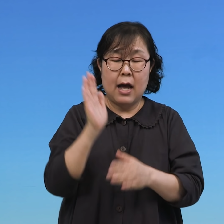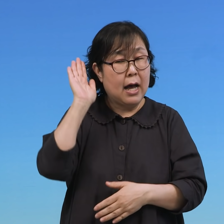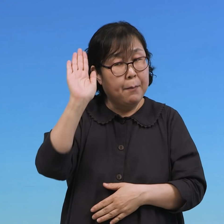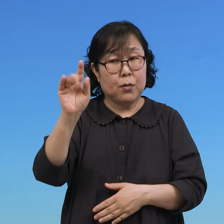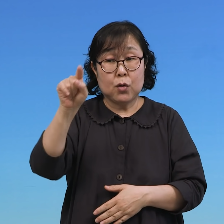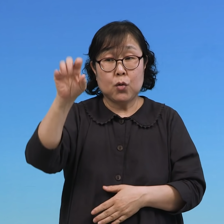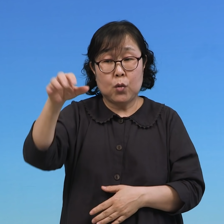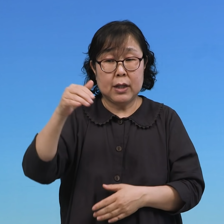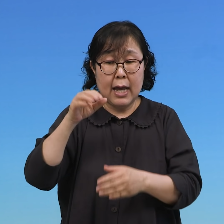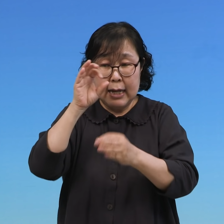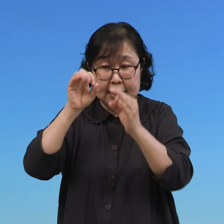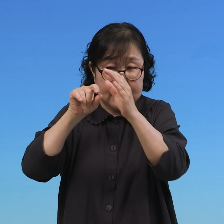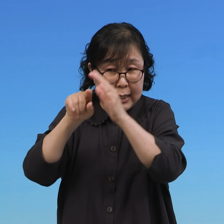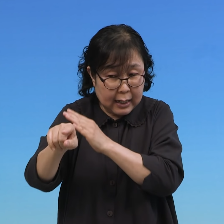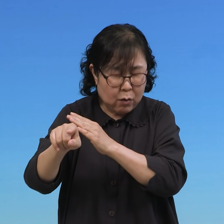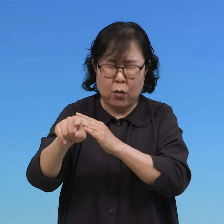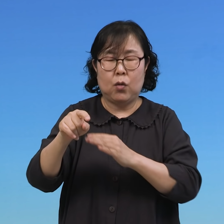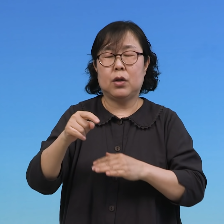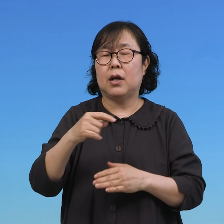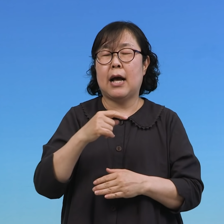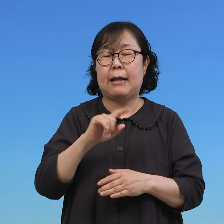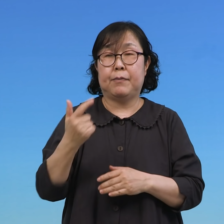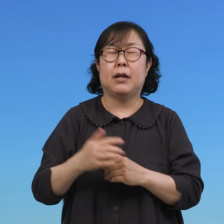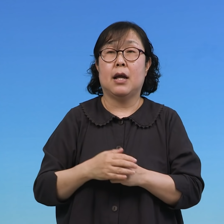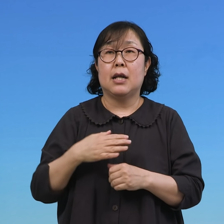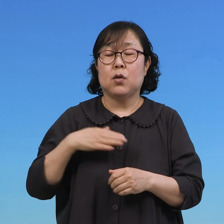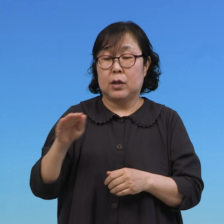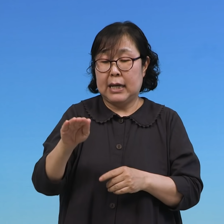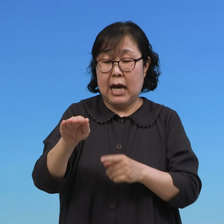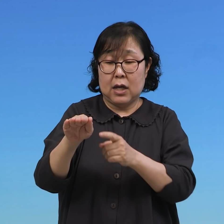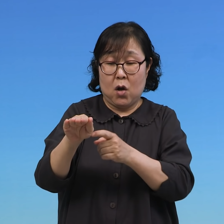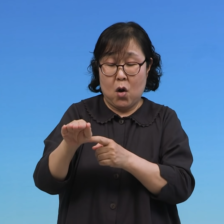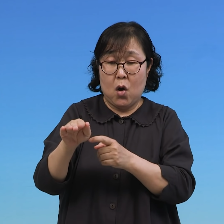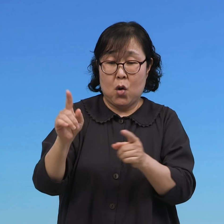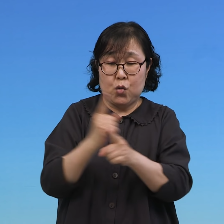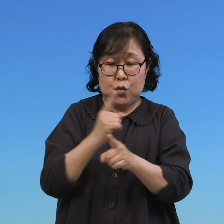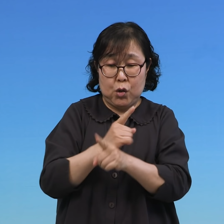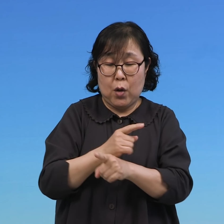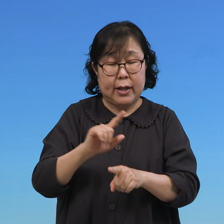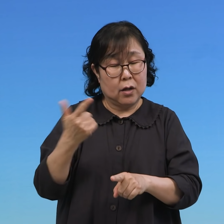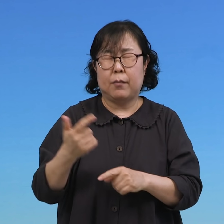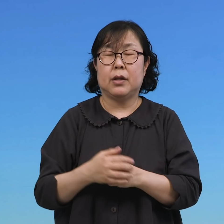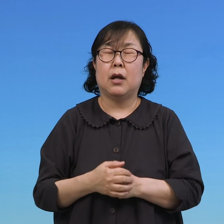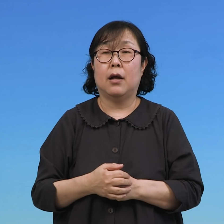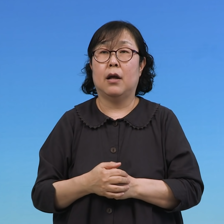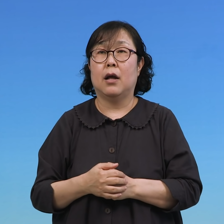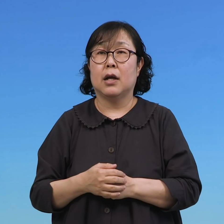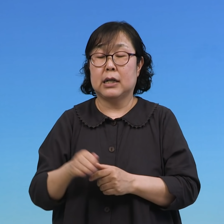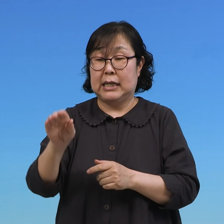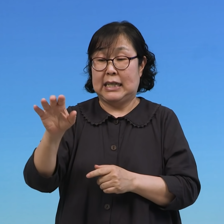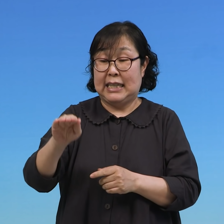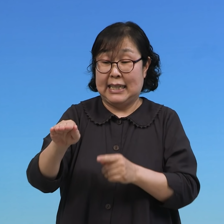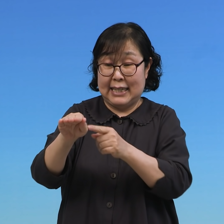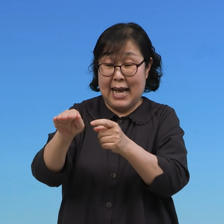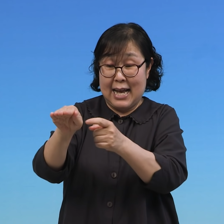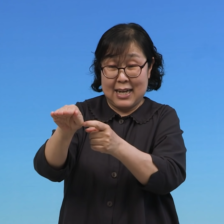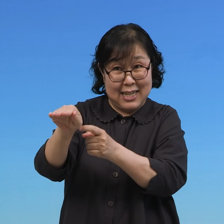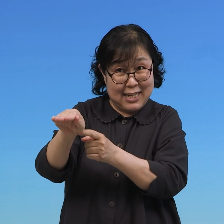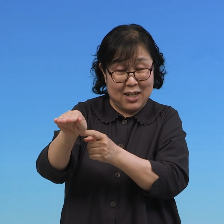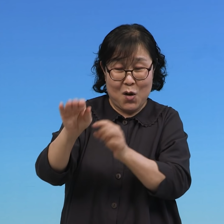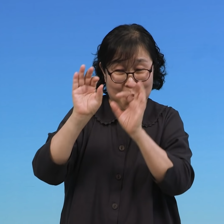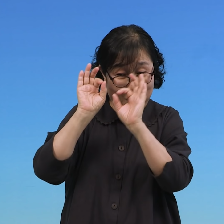저쩌고 말할 생각 추워도 없습니다. 그리고 고치지도 않을 거예요. 저거를 볼 때마다